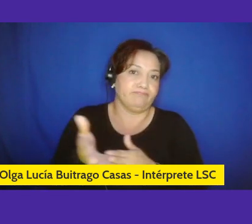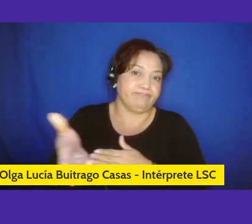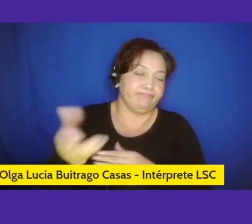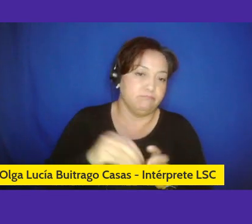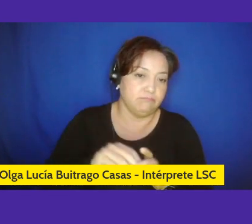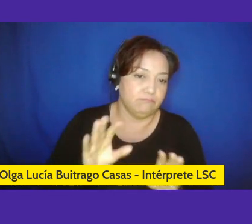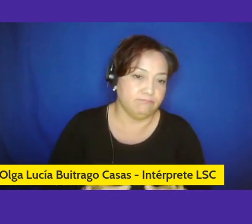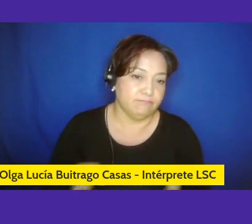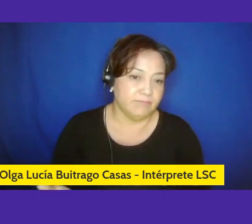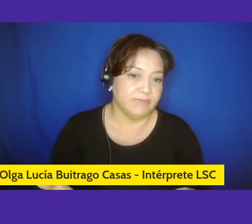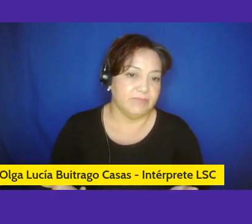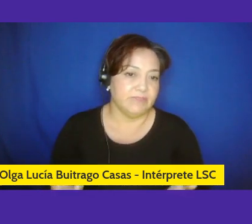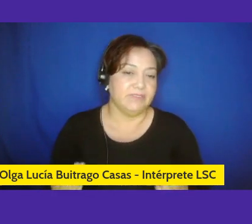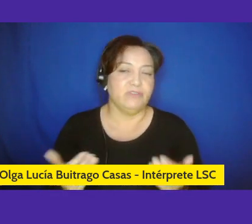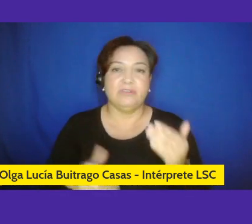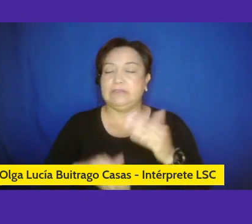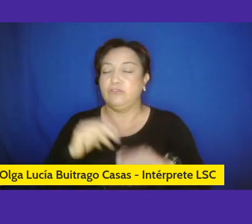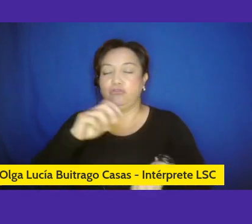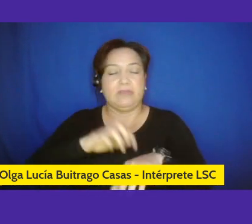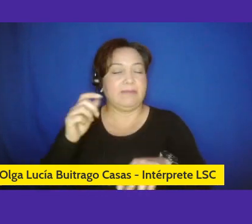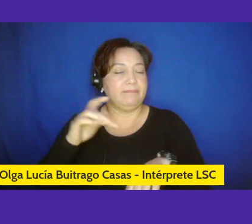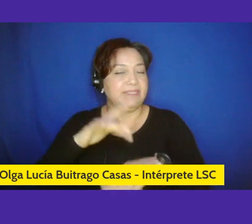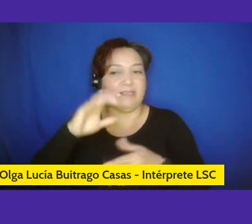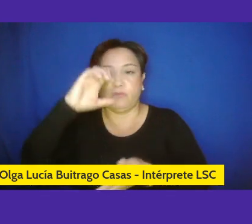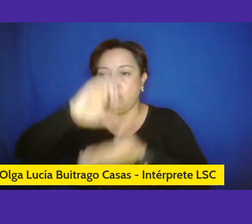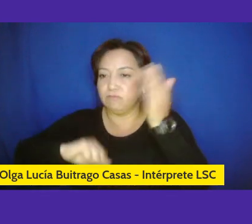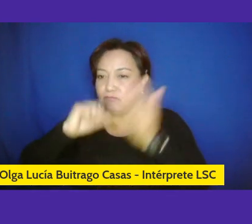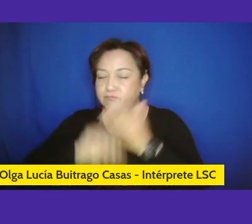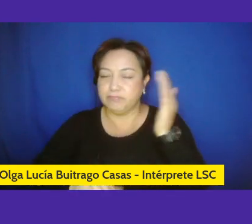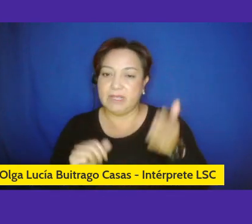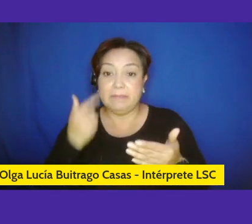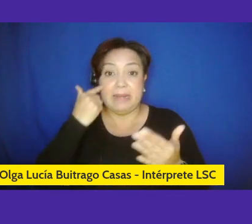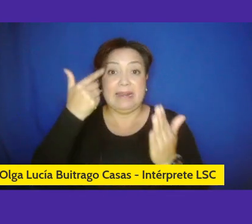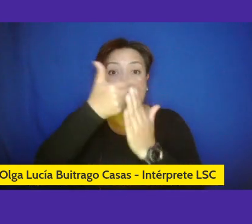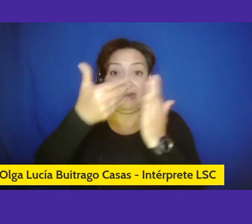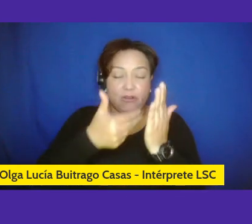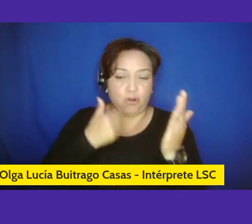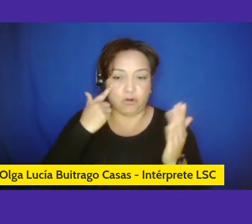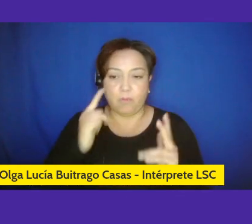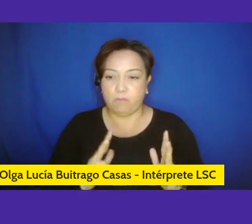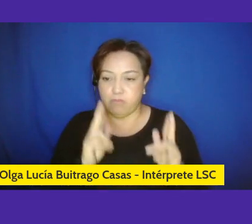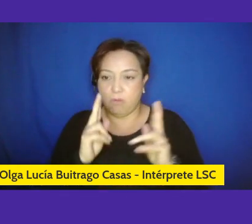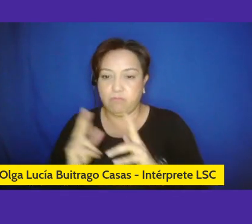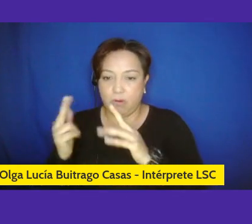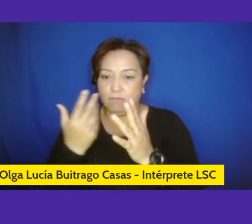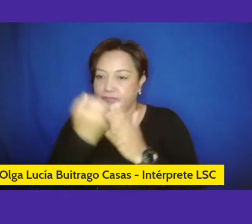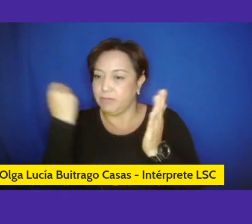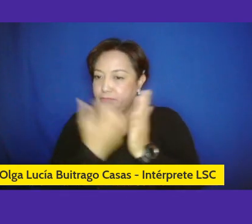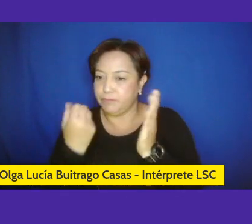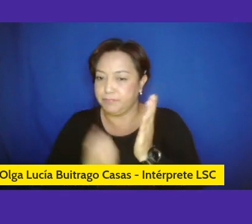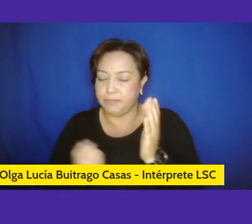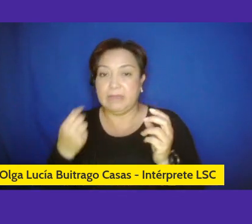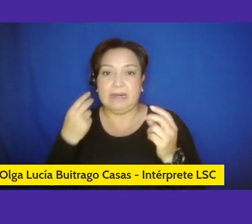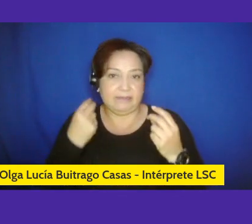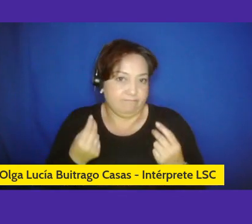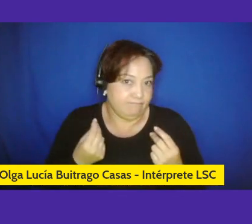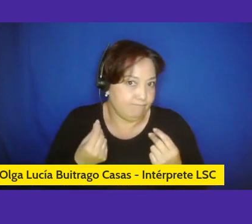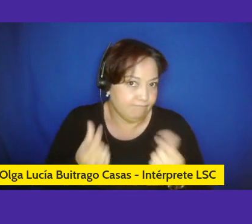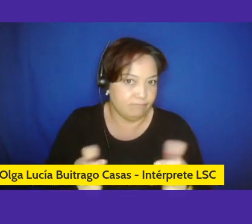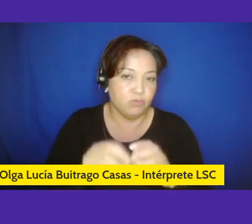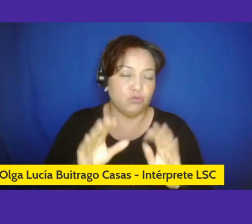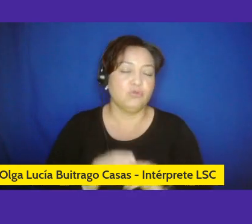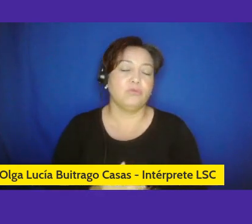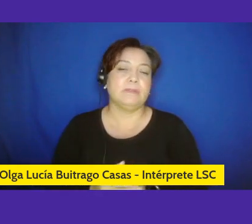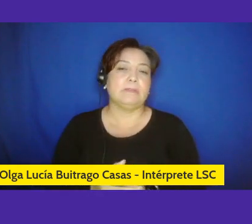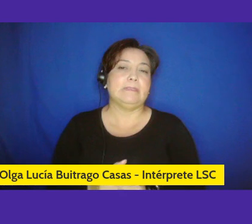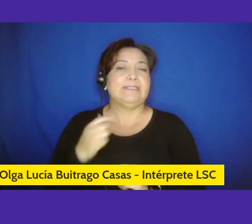Si no, empiezo a cortarla, ¿viste? Empiezo como en el guión, empezamos a cortar un poco para que sea más ágil. Pero yo creo que es